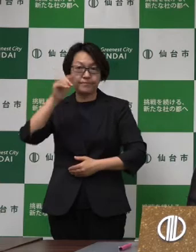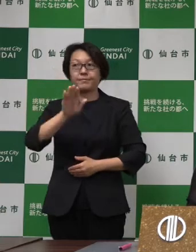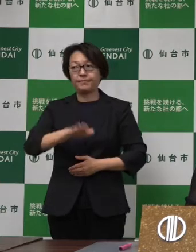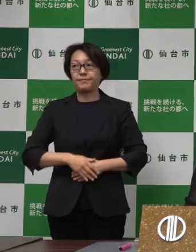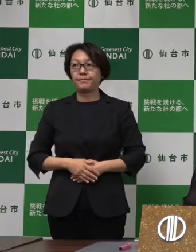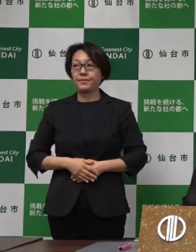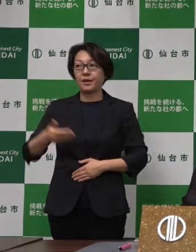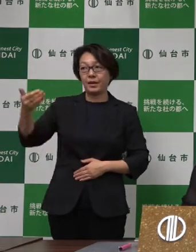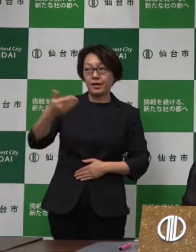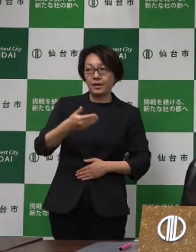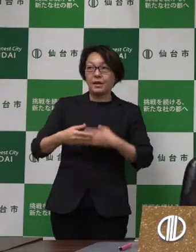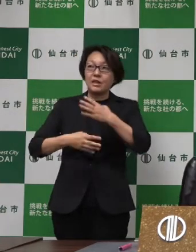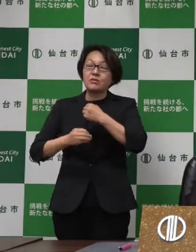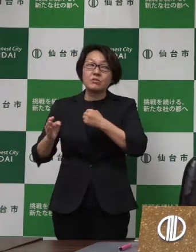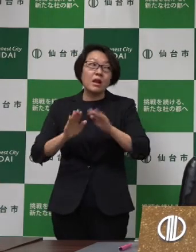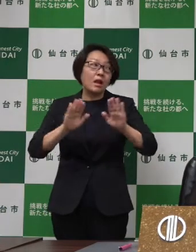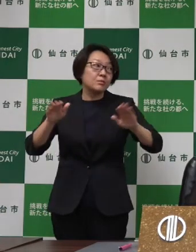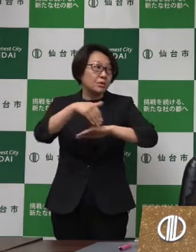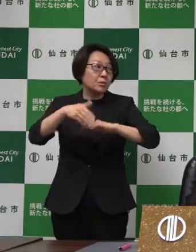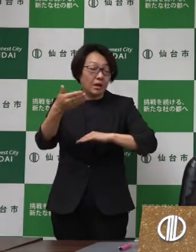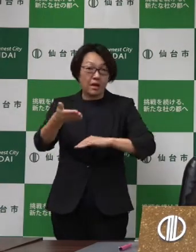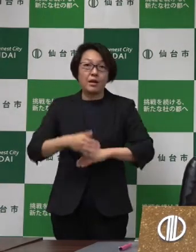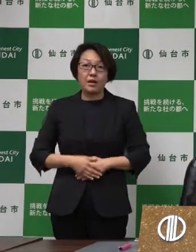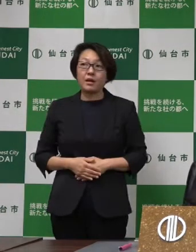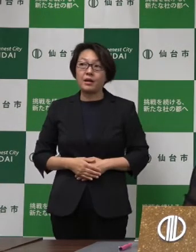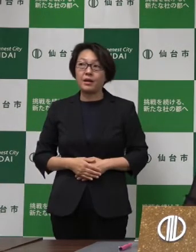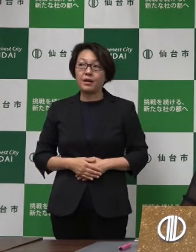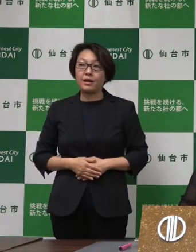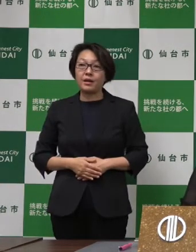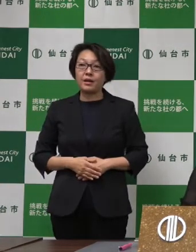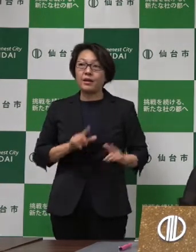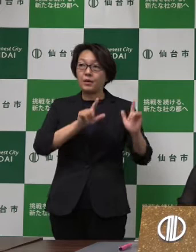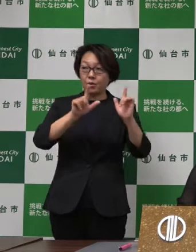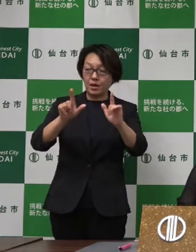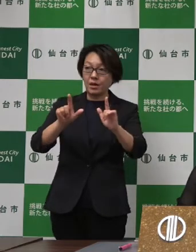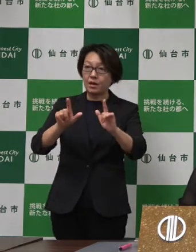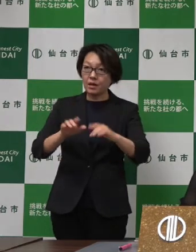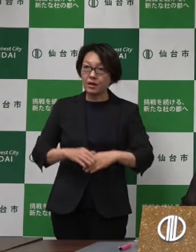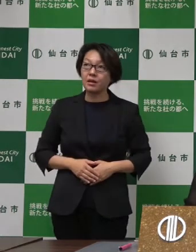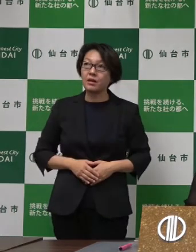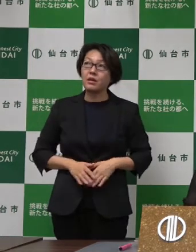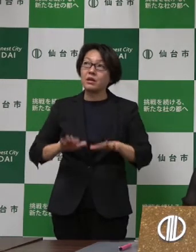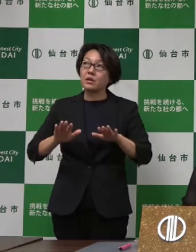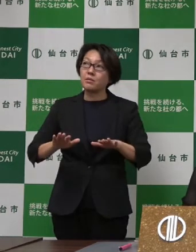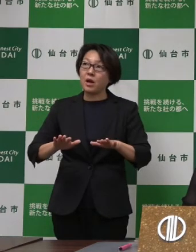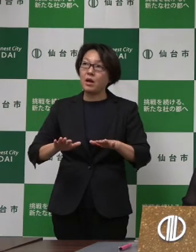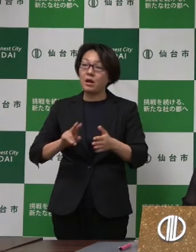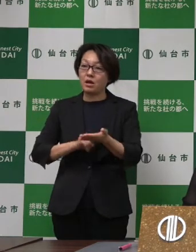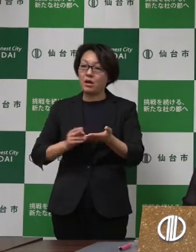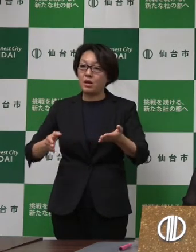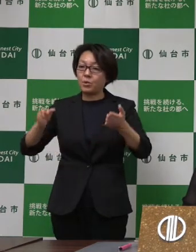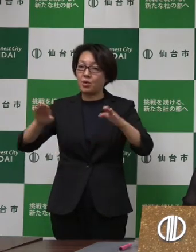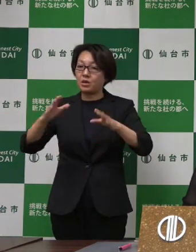開始のめどというのはいつ 開始のめど、はい、 もう参加さんの今取りまとめ中なんですけども、こういう